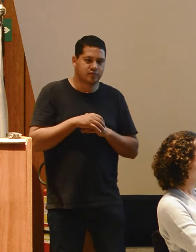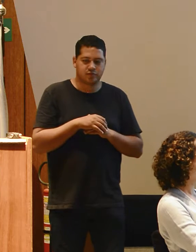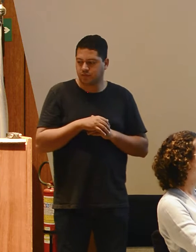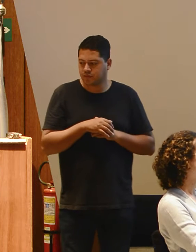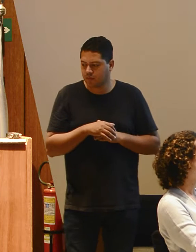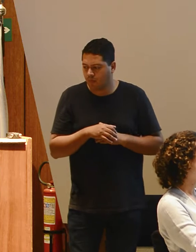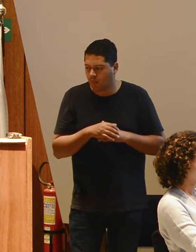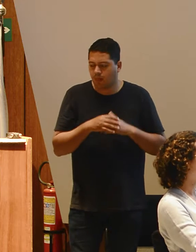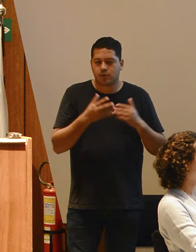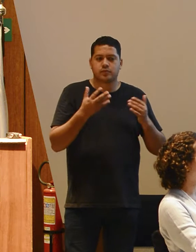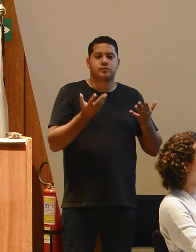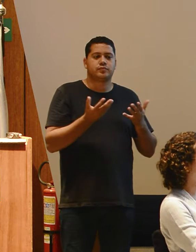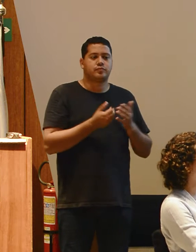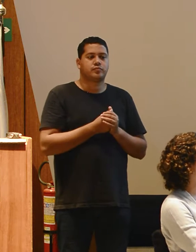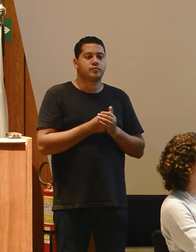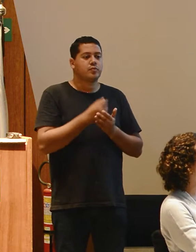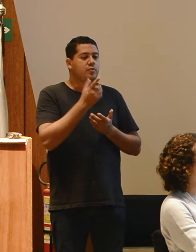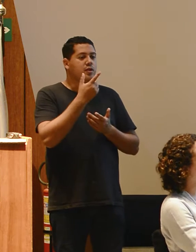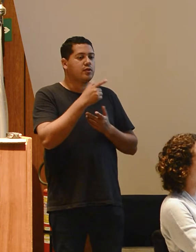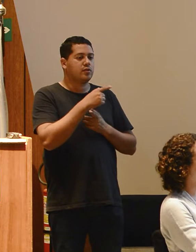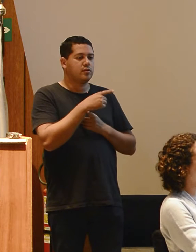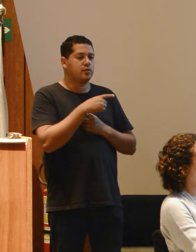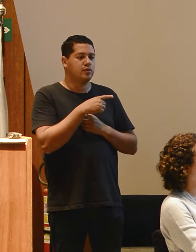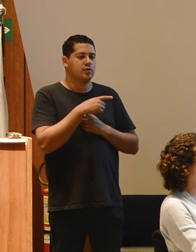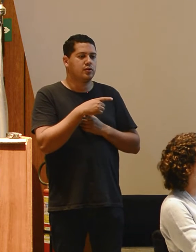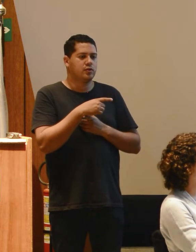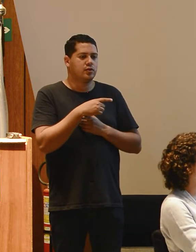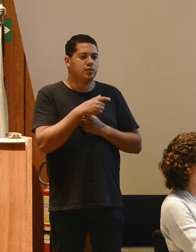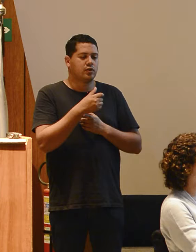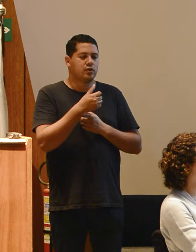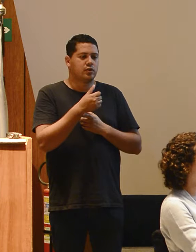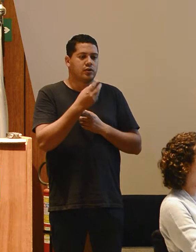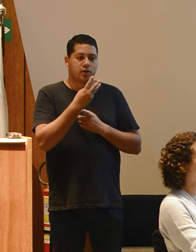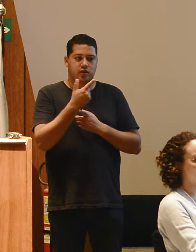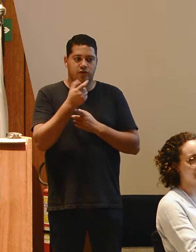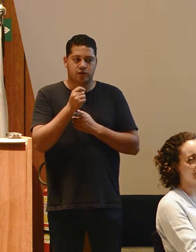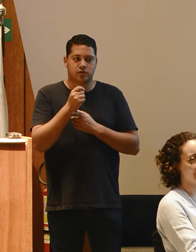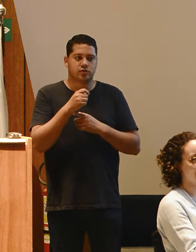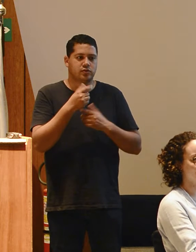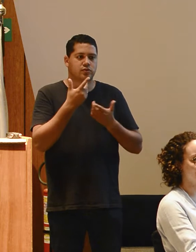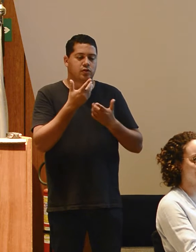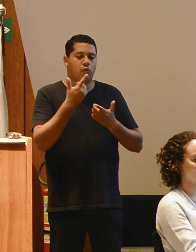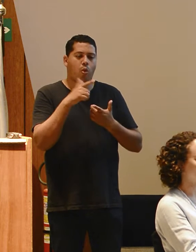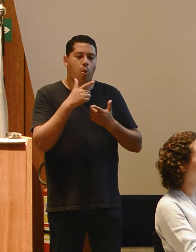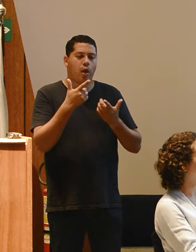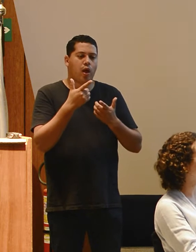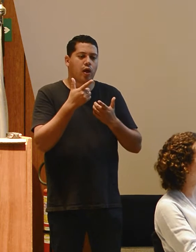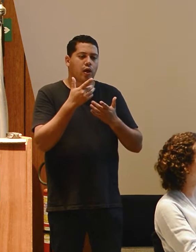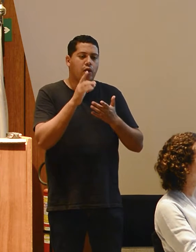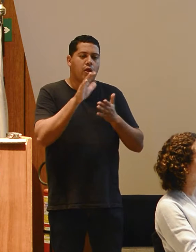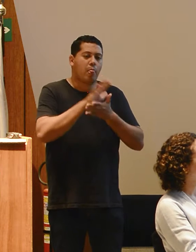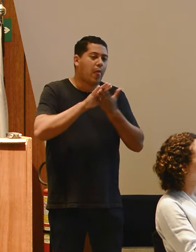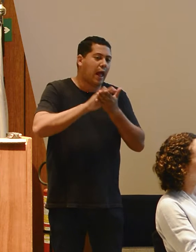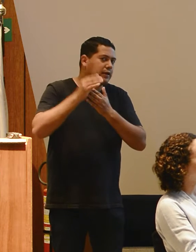Então, essas seriam as próteses totalmente implantáveis, né? Então, não teria nenhum componente externo, seria só interno